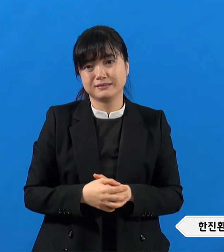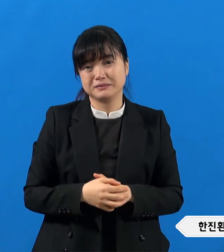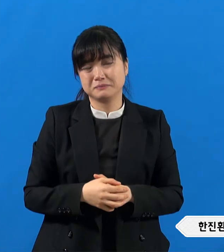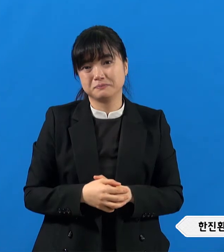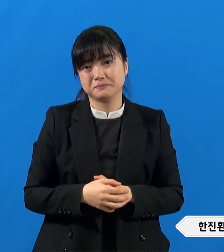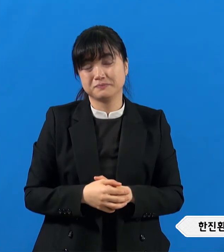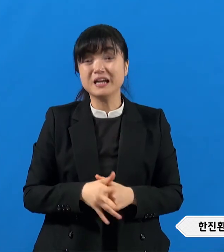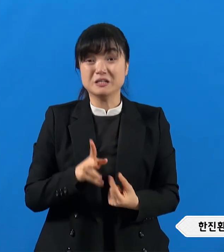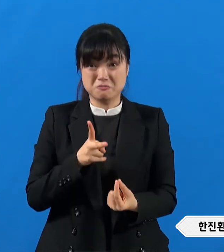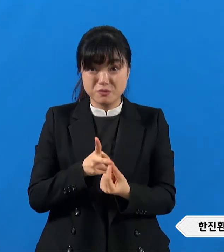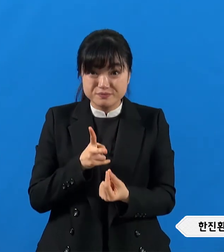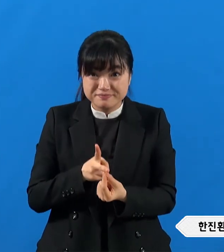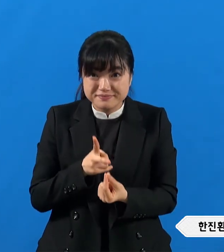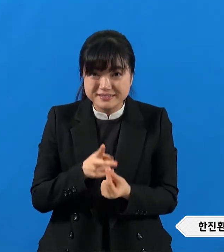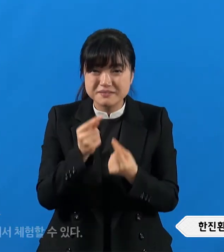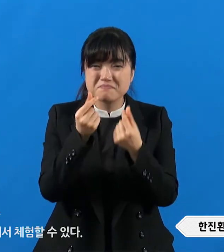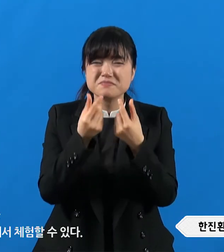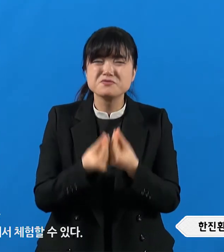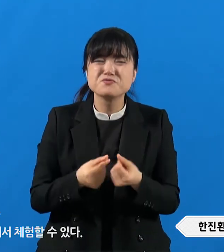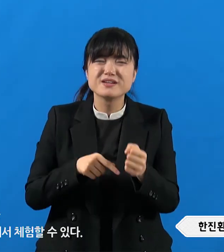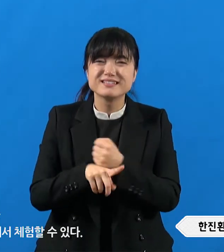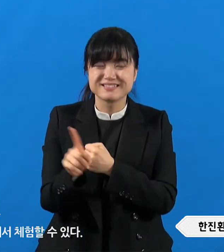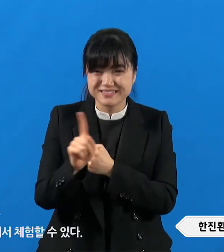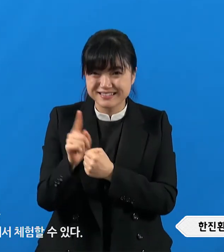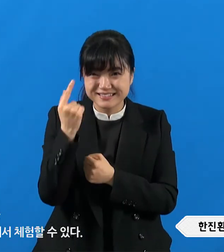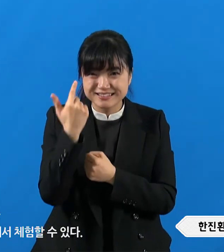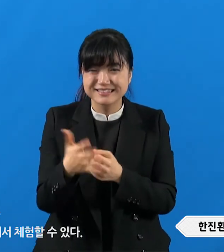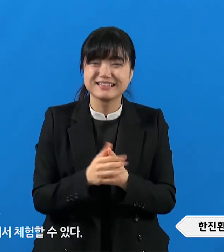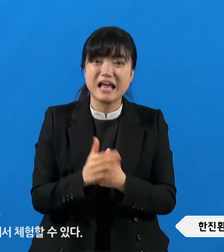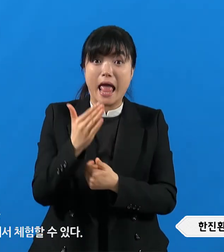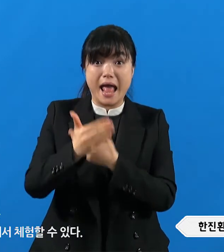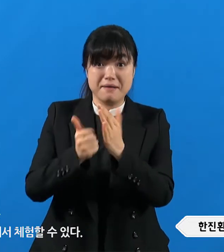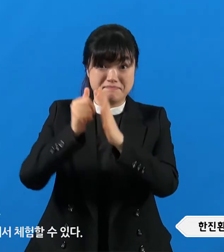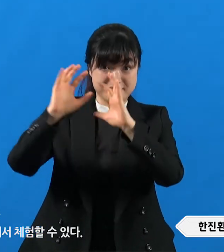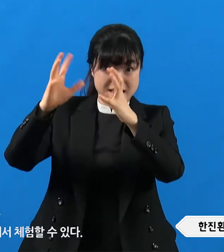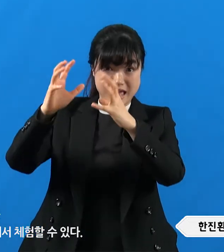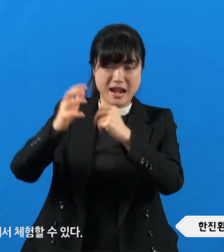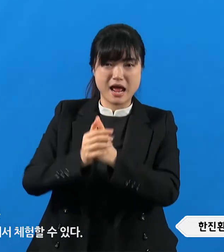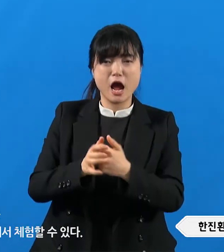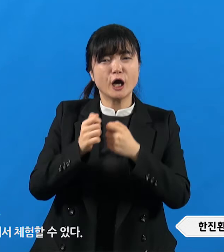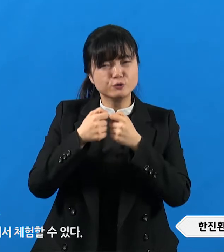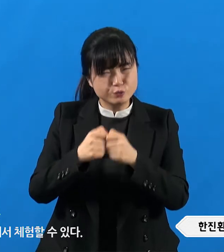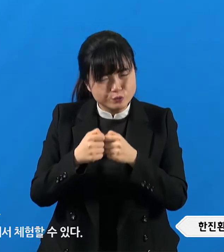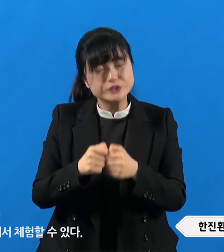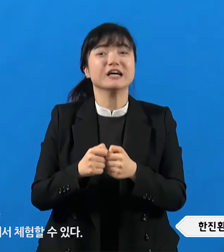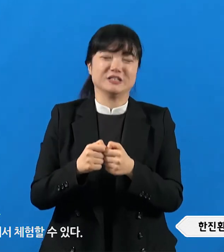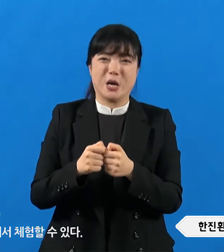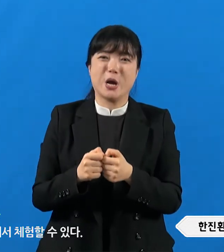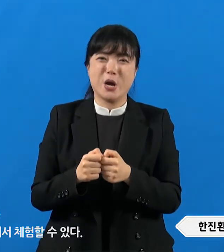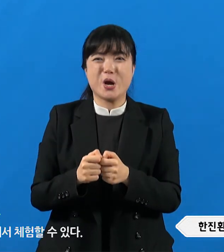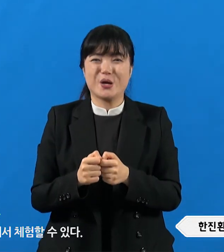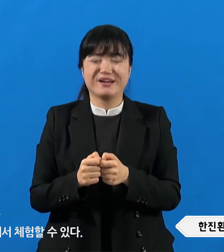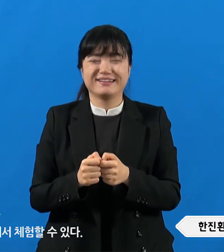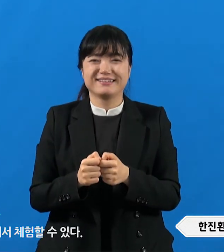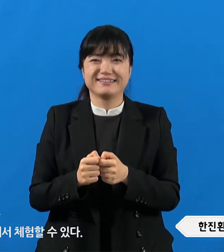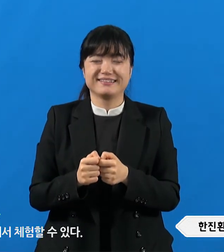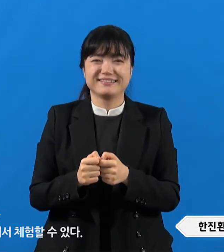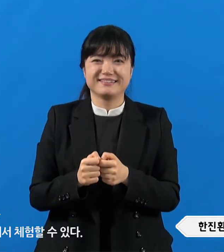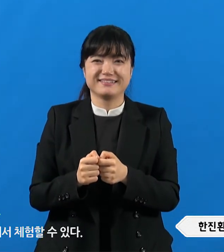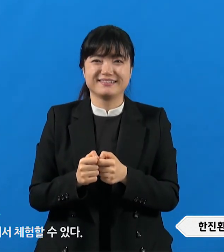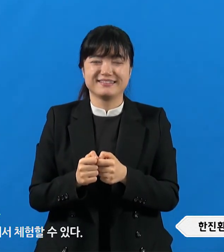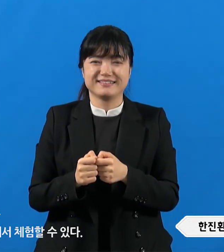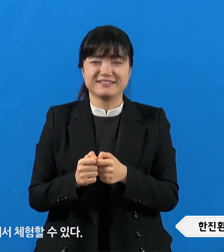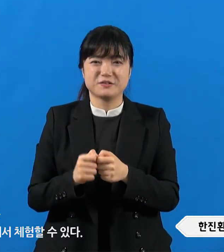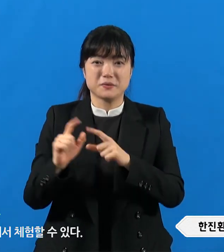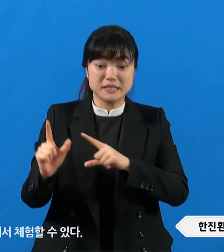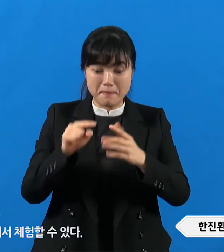또 두 번째로 이 비유의 의미는 하나님의 나라는 구체적인 삶 속에서 체험할 수 있다 하는